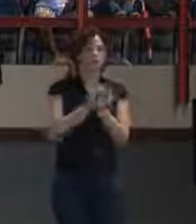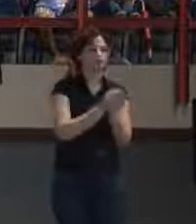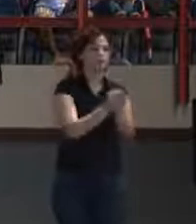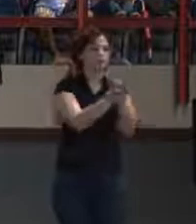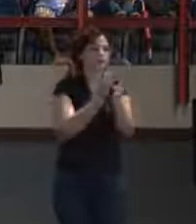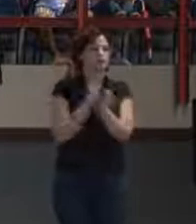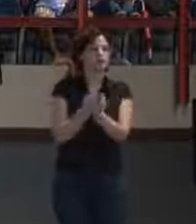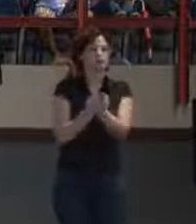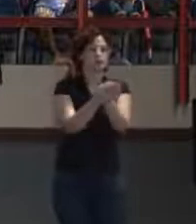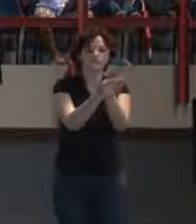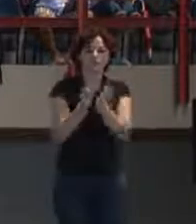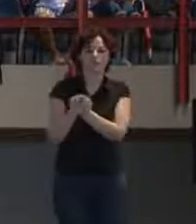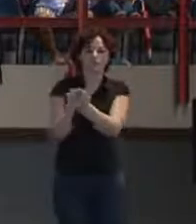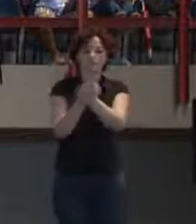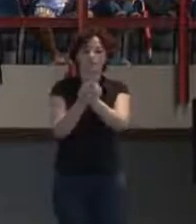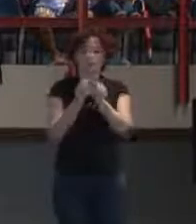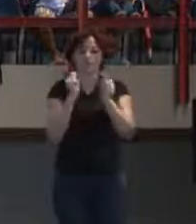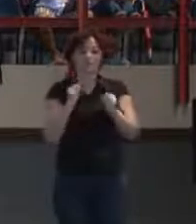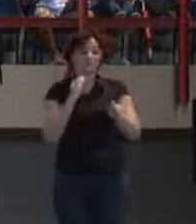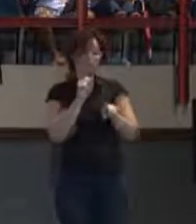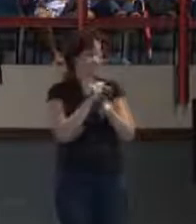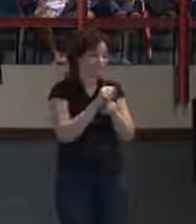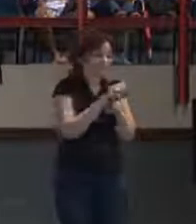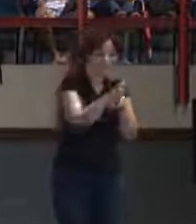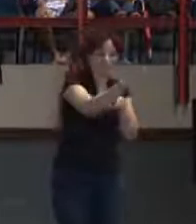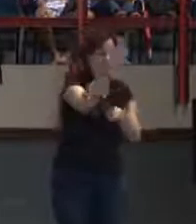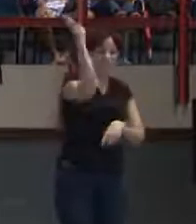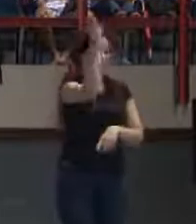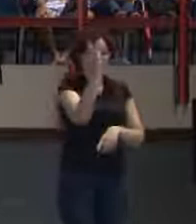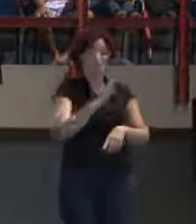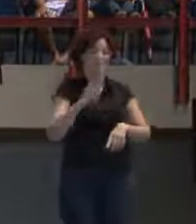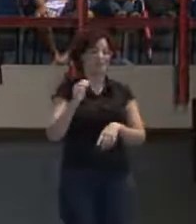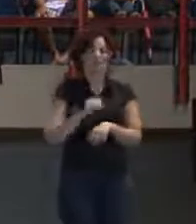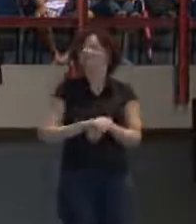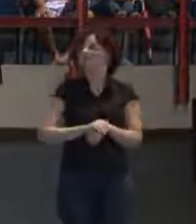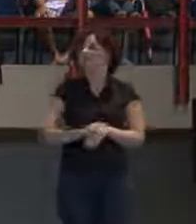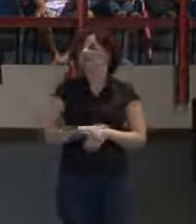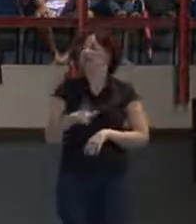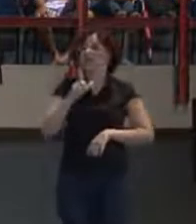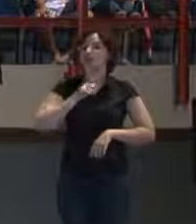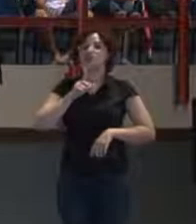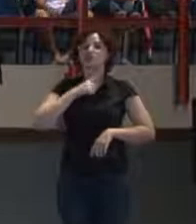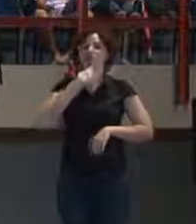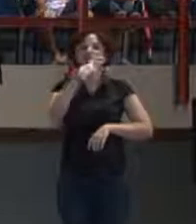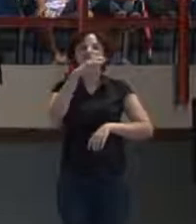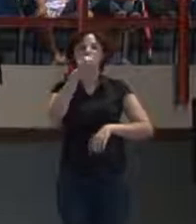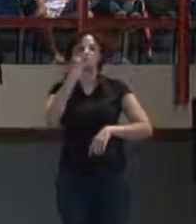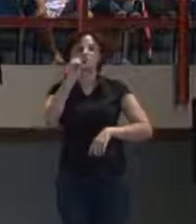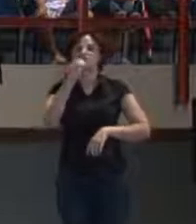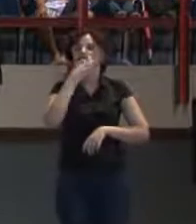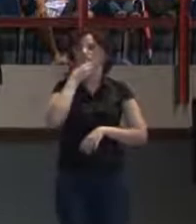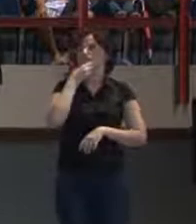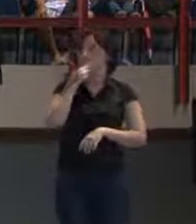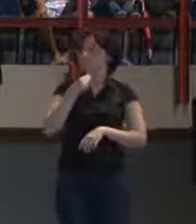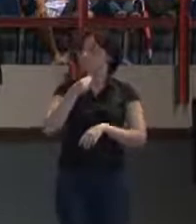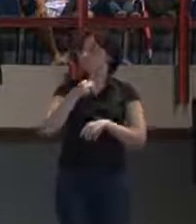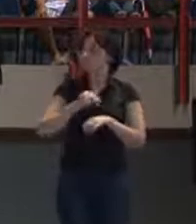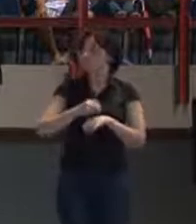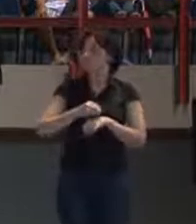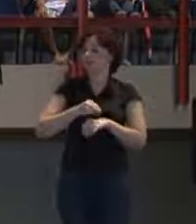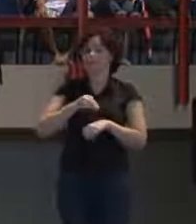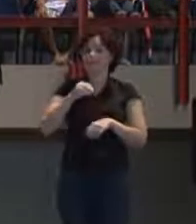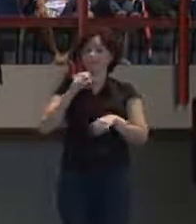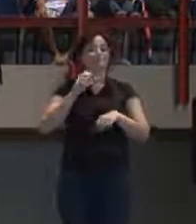para colonizar o Brasil. Vocês sabem quantas pessoas tinham no barco, gente? 400 homens e